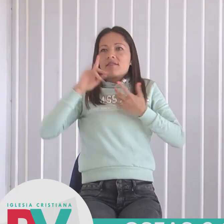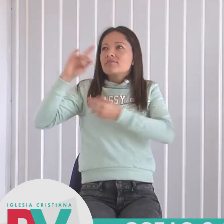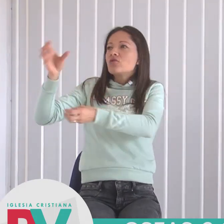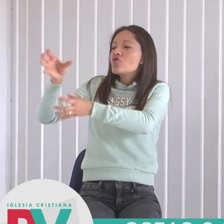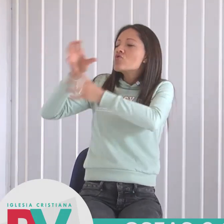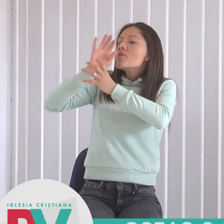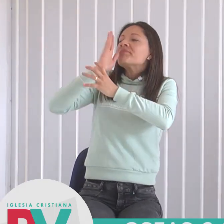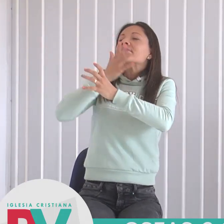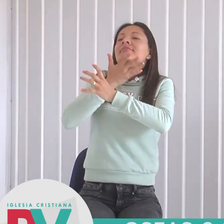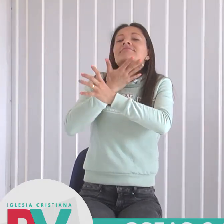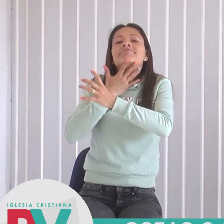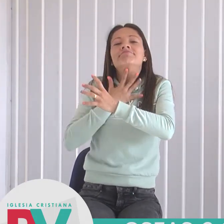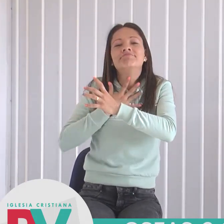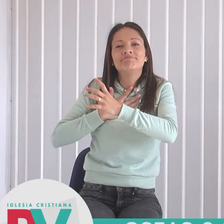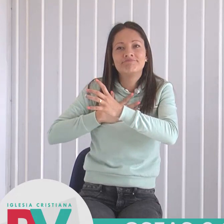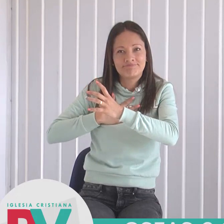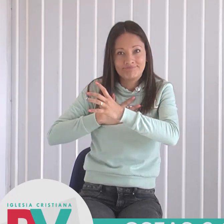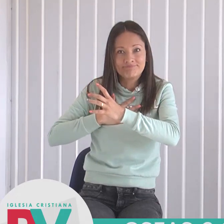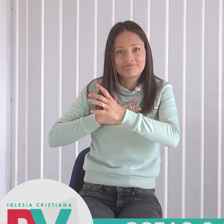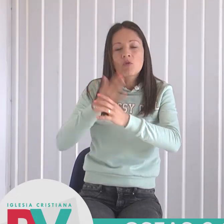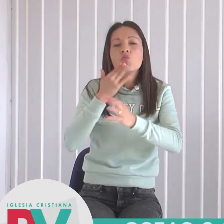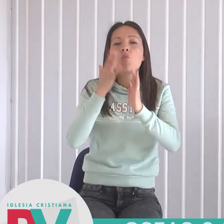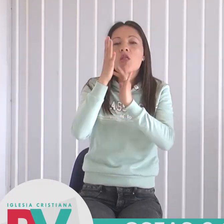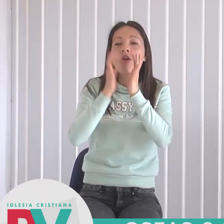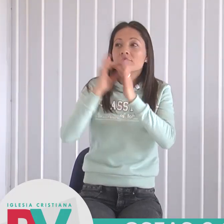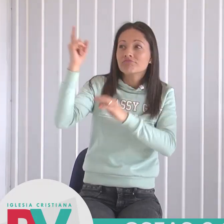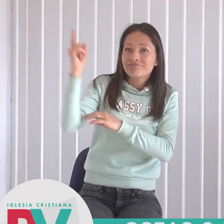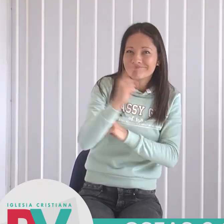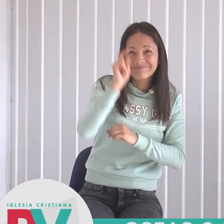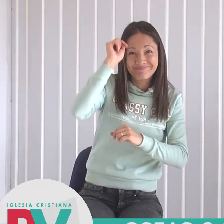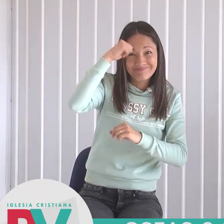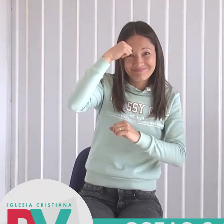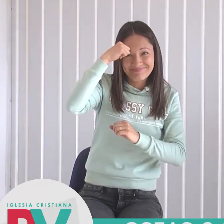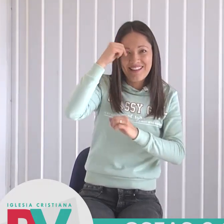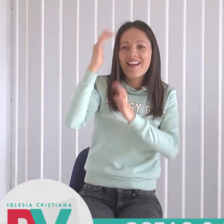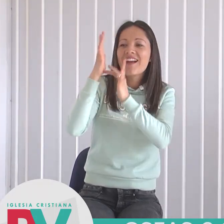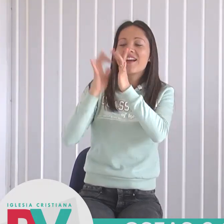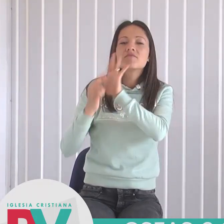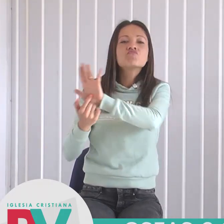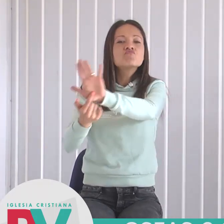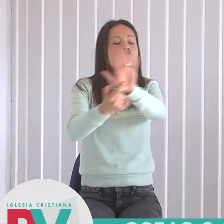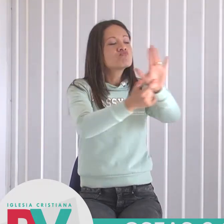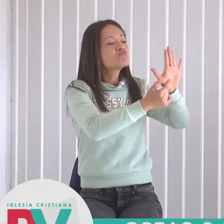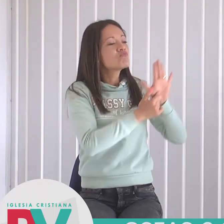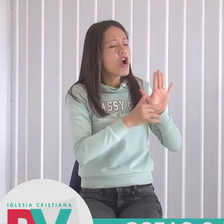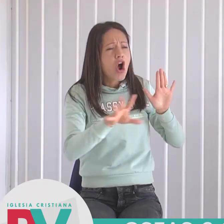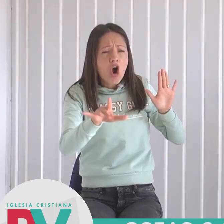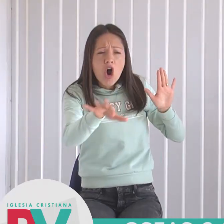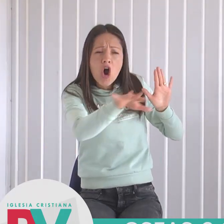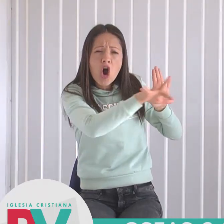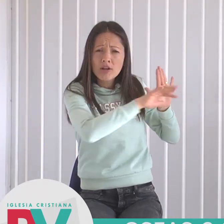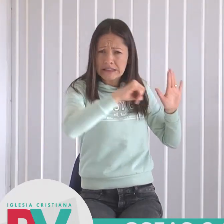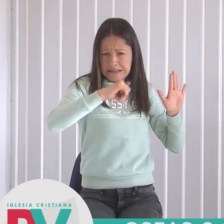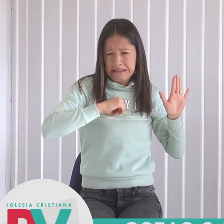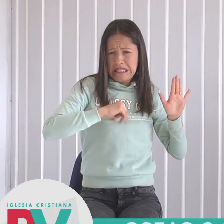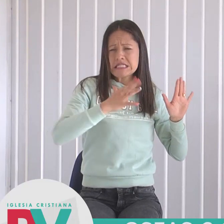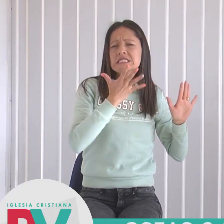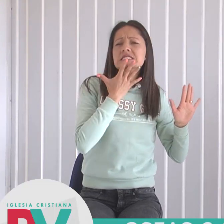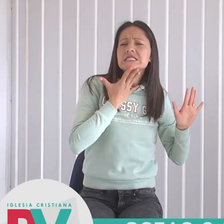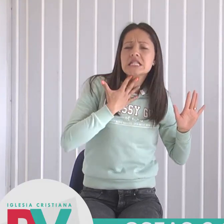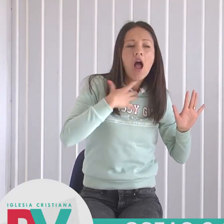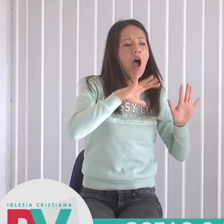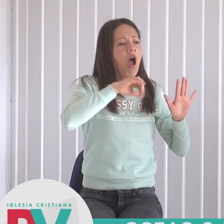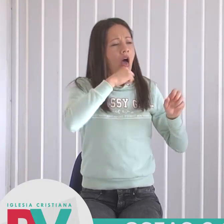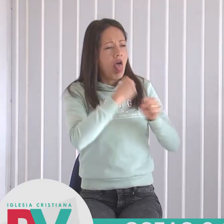Cuando Jesucristo vino, Él se mostró como aquel que quita la sed de nosotros. Él dijo: todo aquel que esté trabajado y